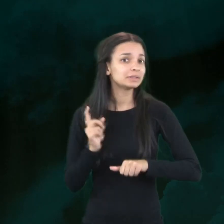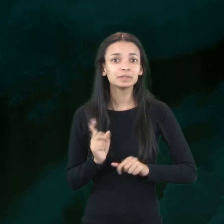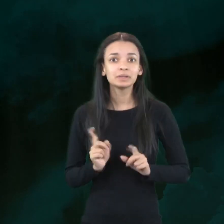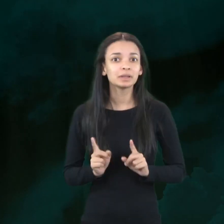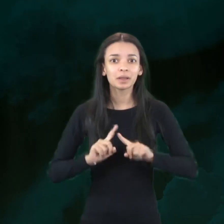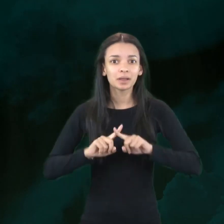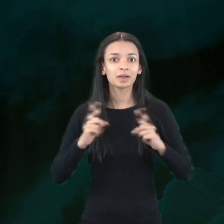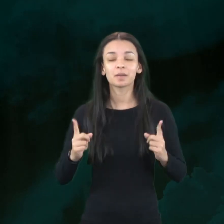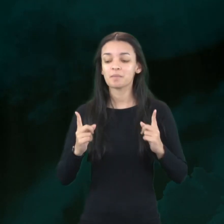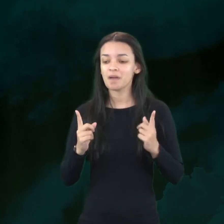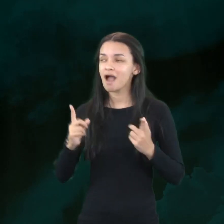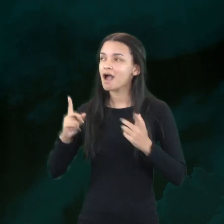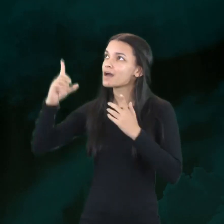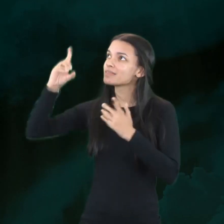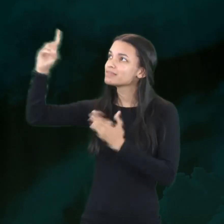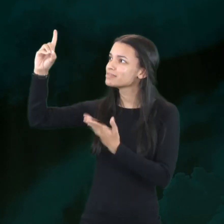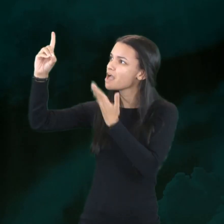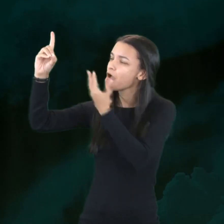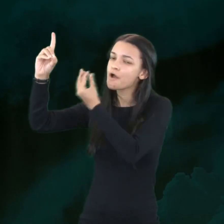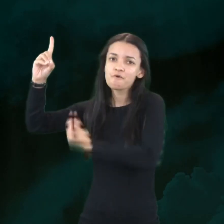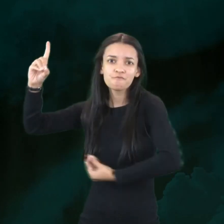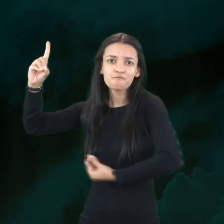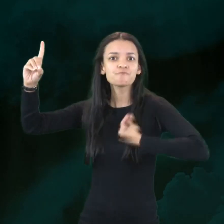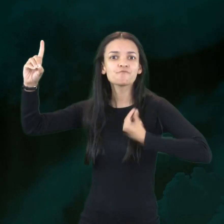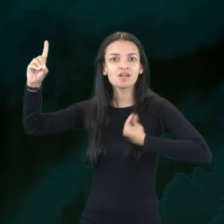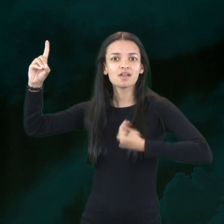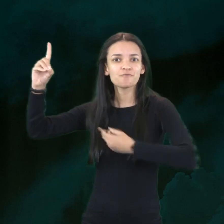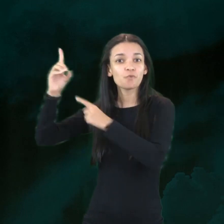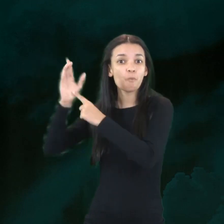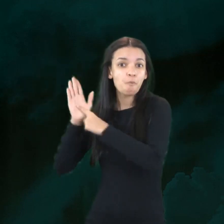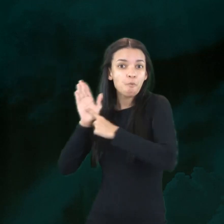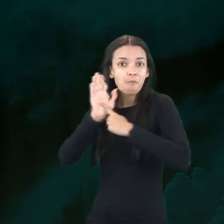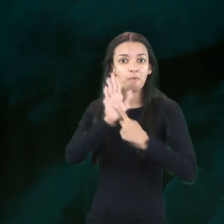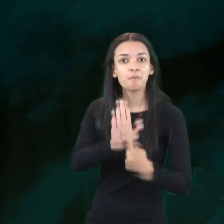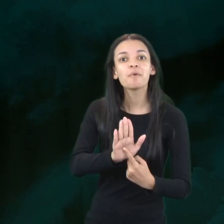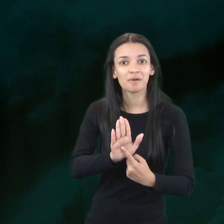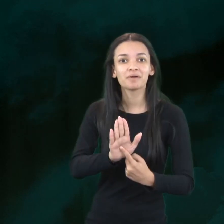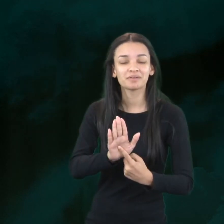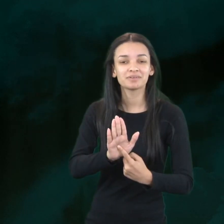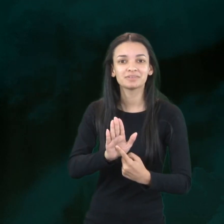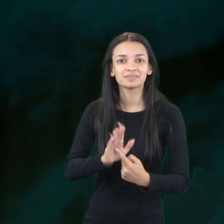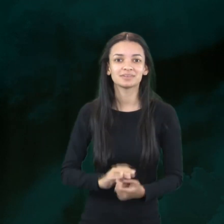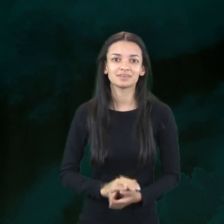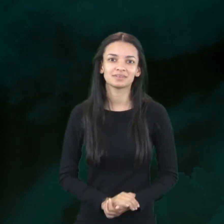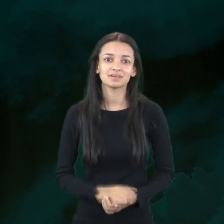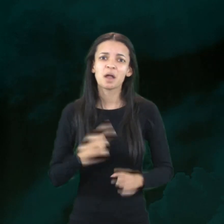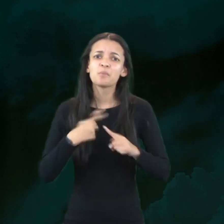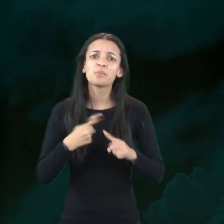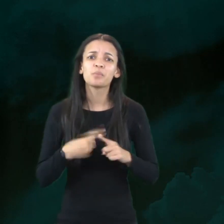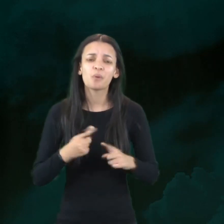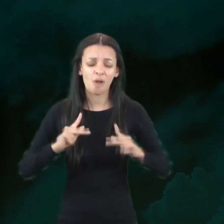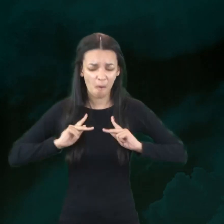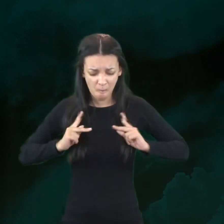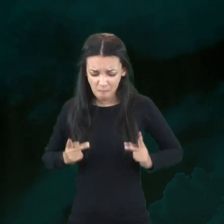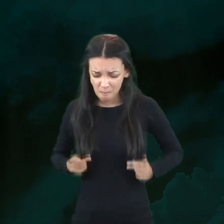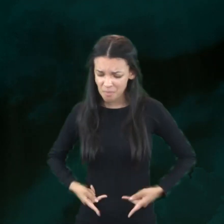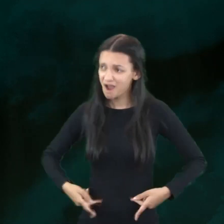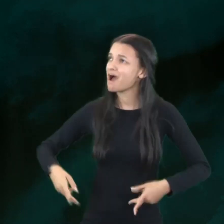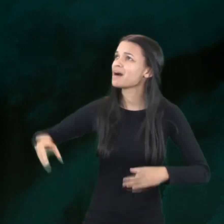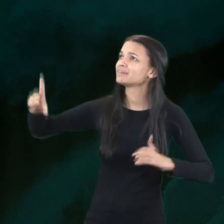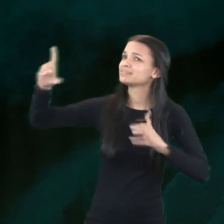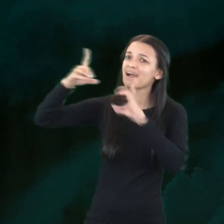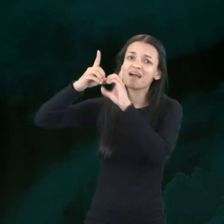que quer colocar sua vida e natureza dentro do homem, porque o homem se desconectou de Deus lá no Jardim do Éden